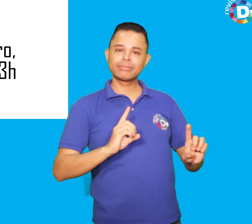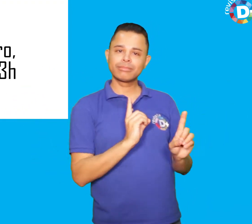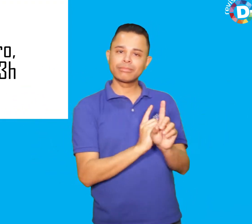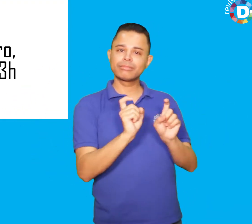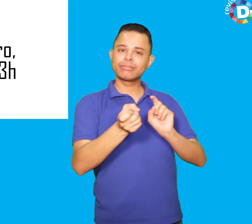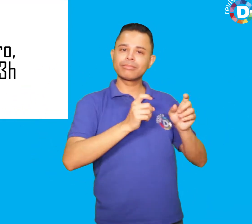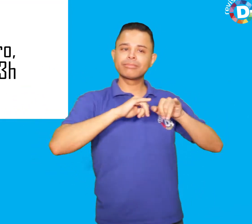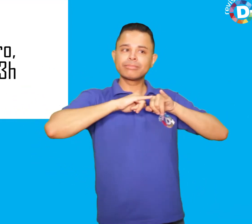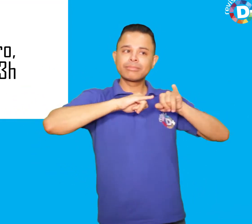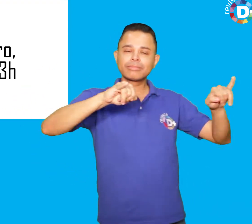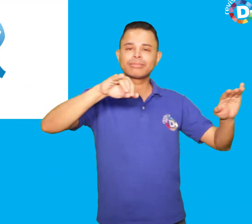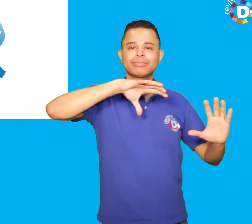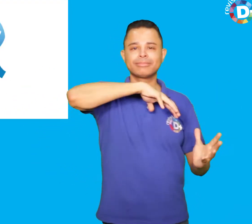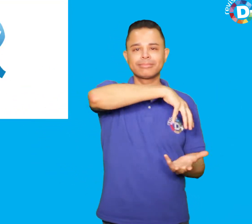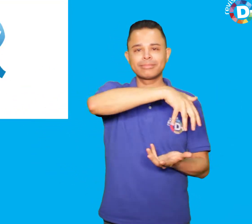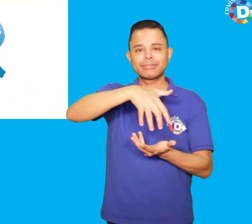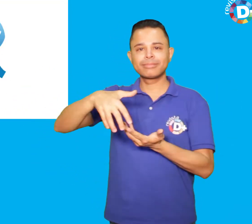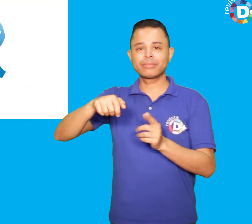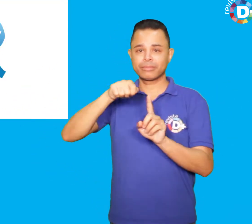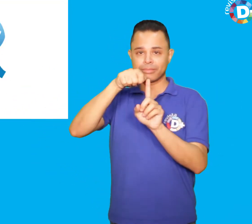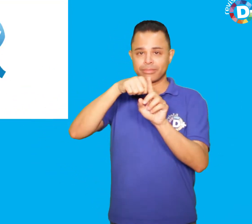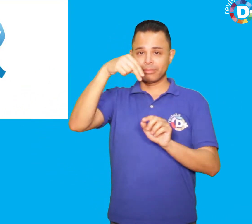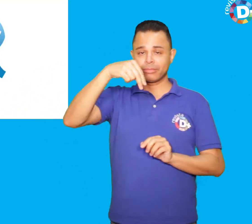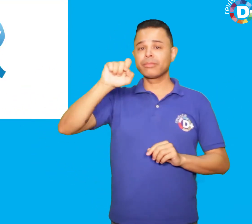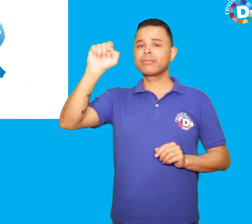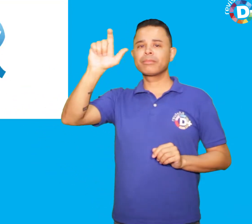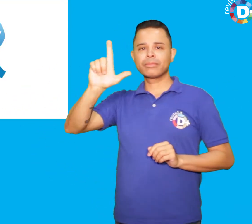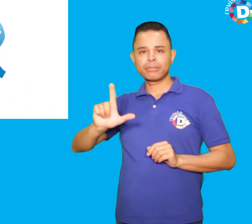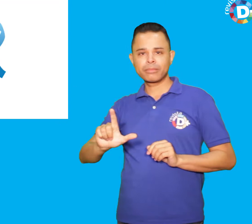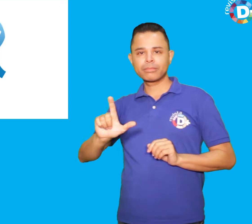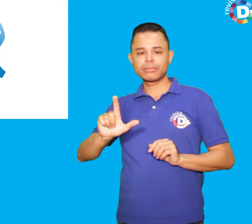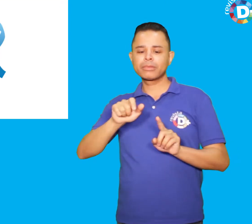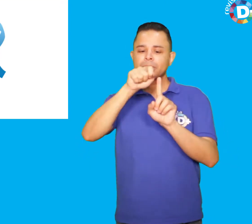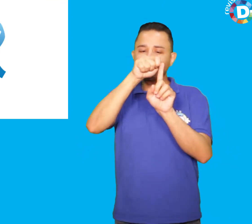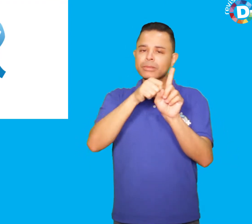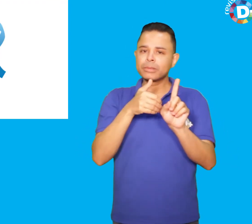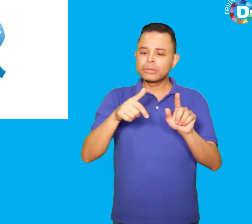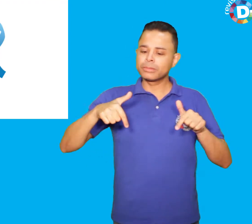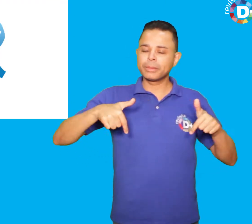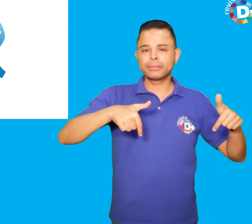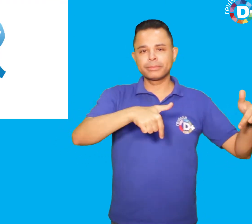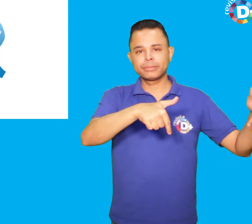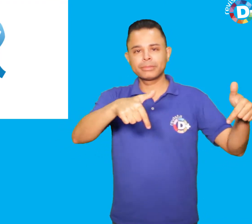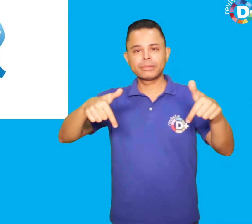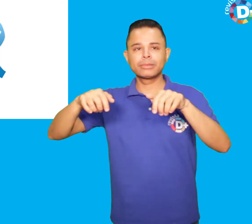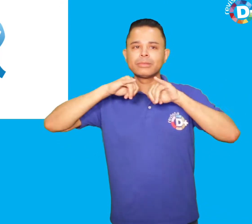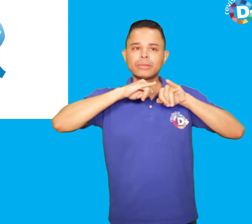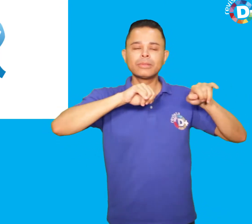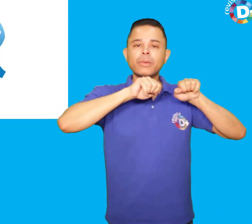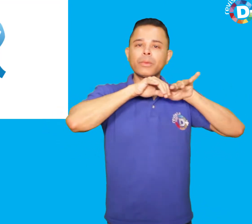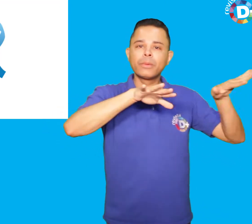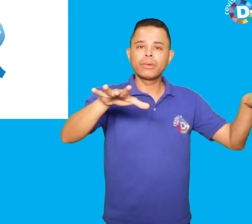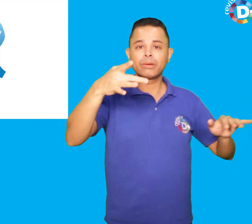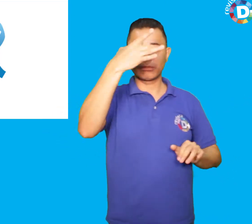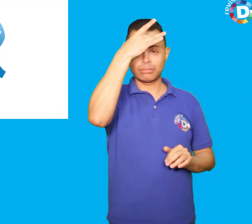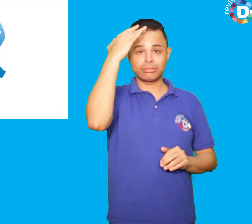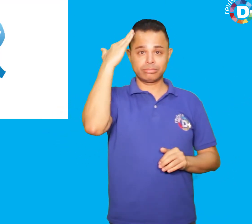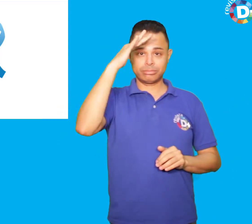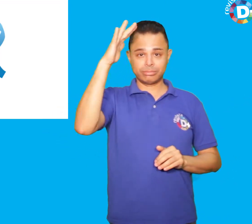campanha mundial Novembro Azul, mês dedicado às ações de conscientização da saúde do homem,